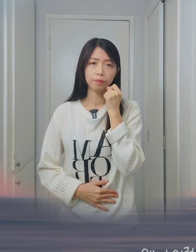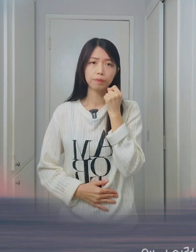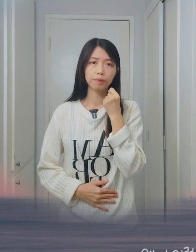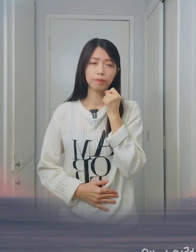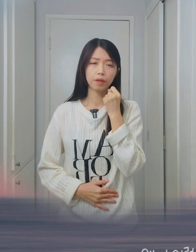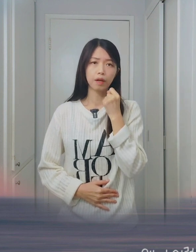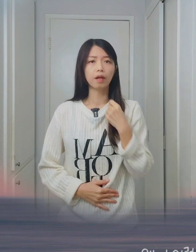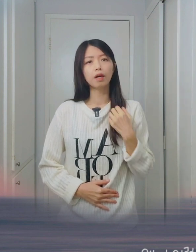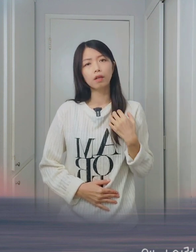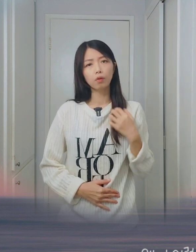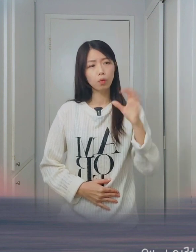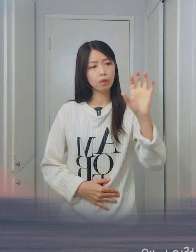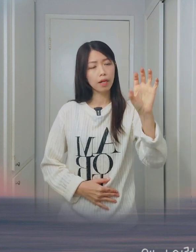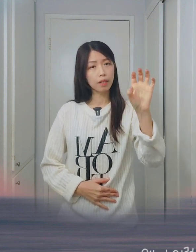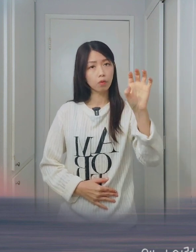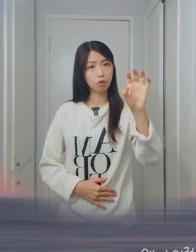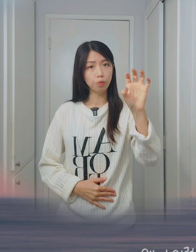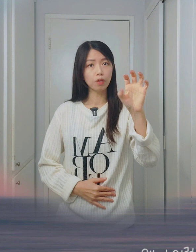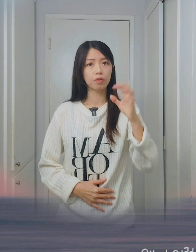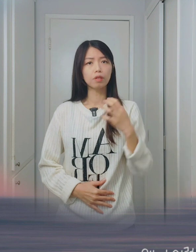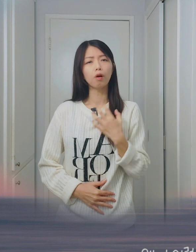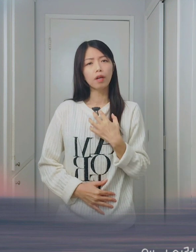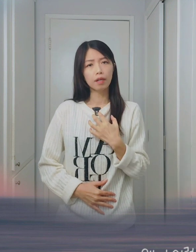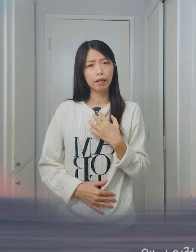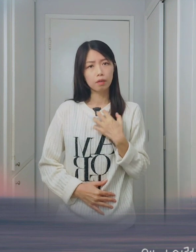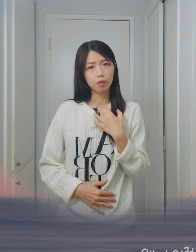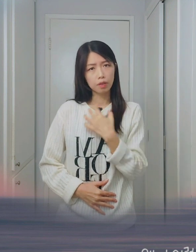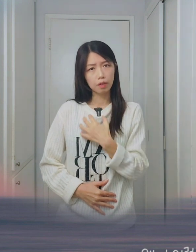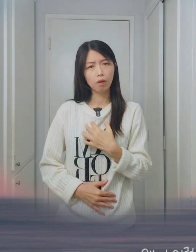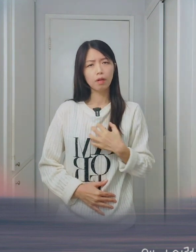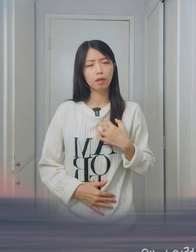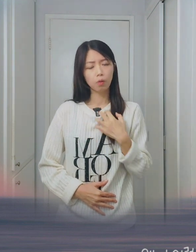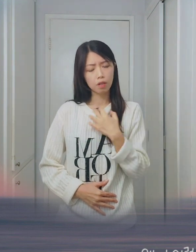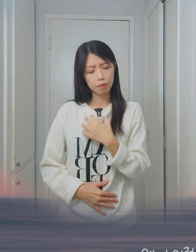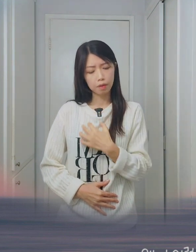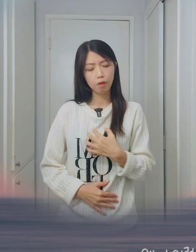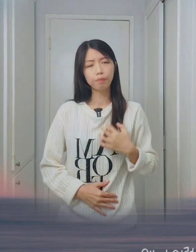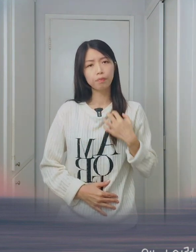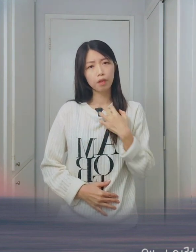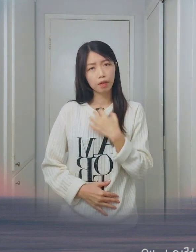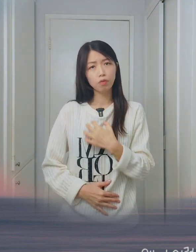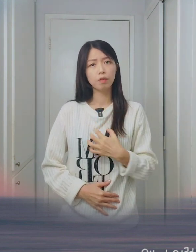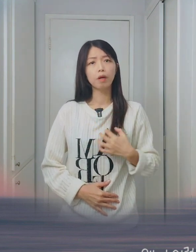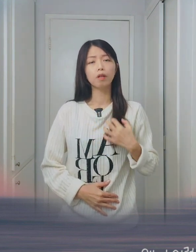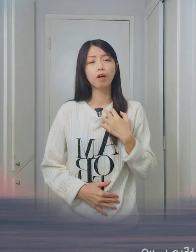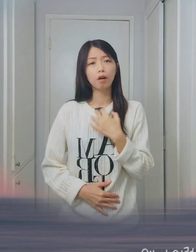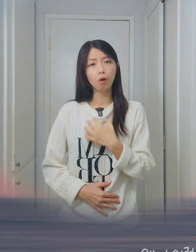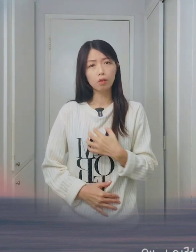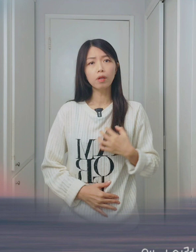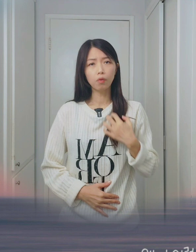주시고요. 그리고 손 살짝 구부려 주셔서 이 가슴 위치에서 살짝 돌리시면서 이렇게